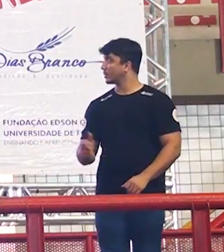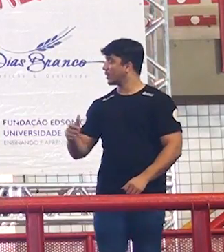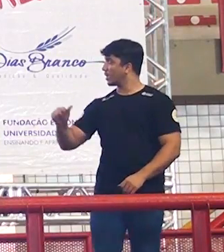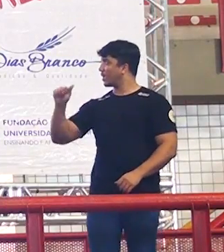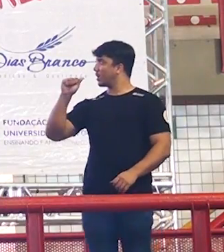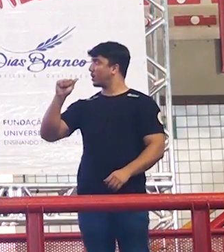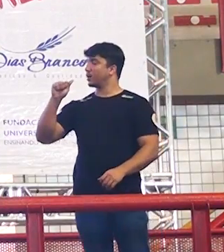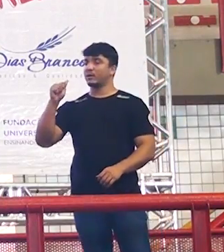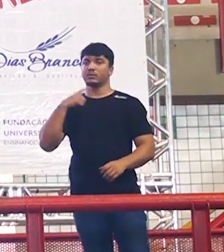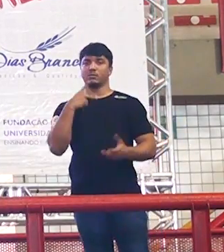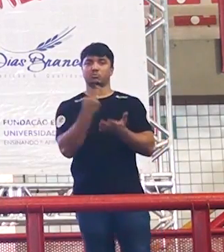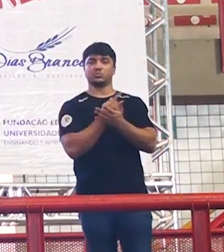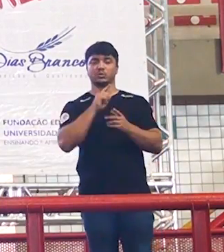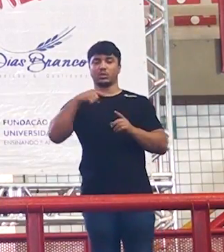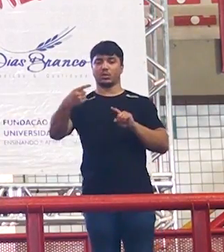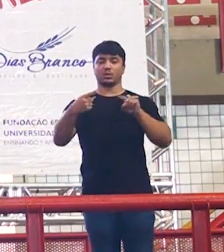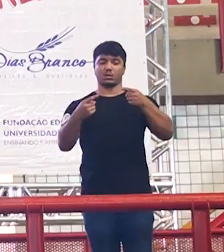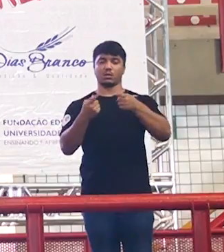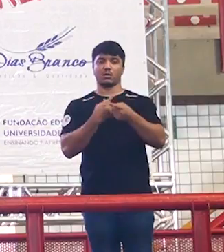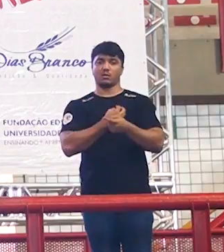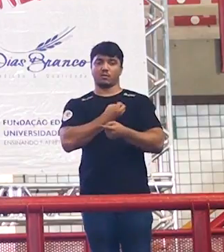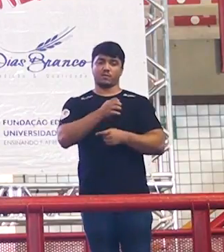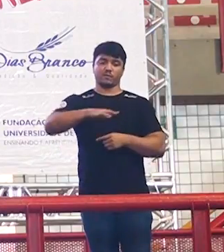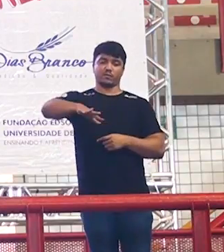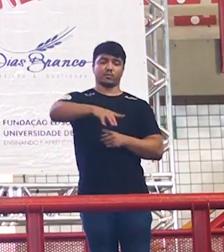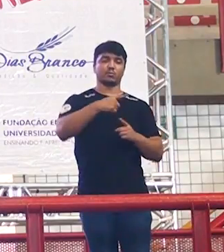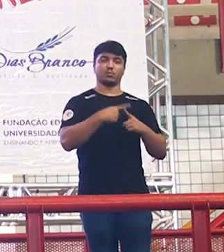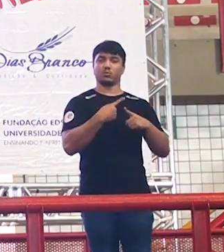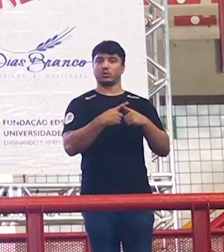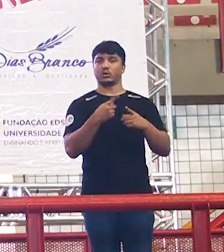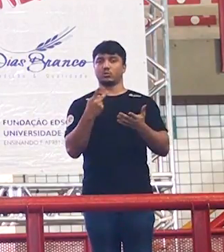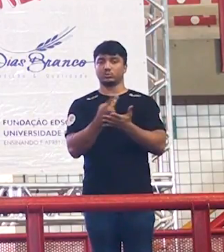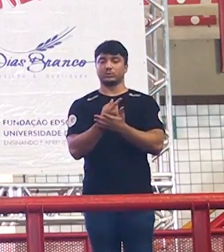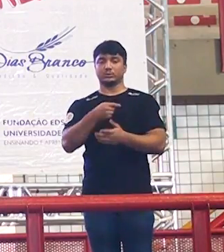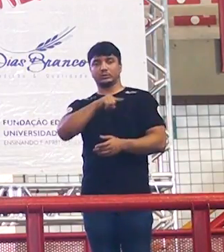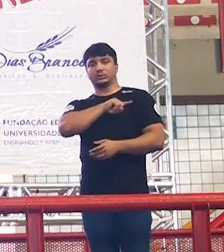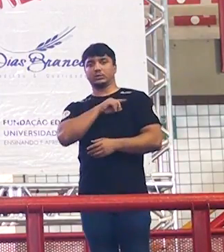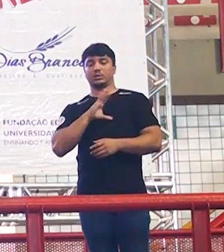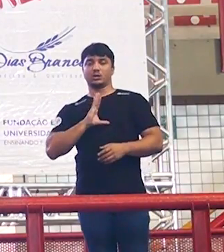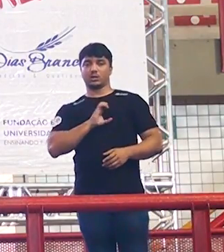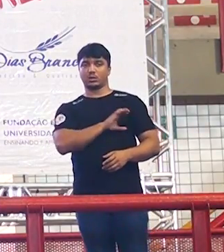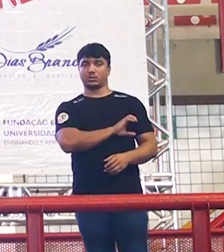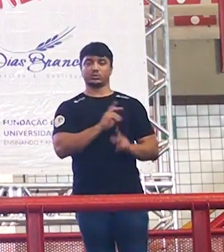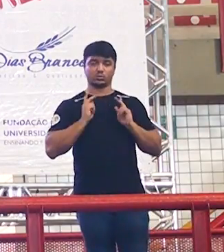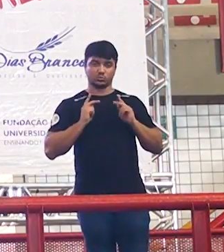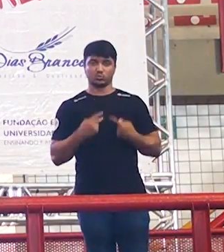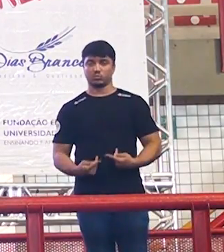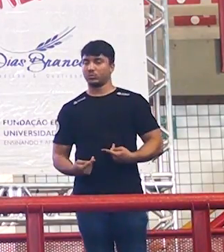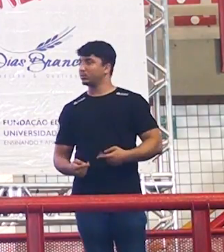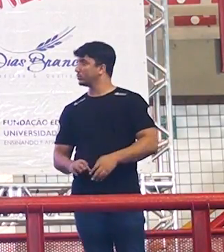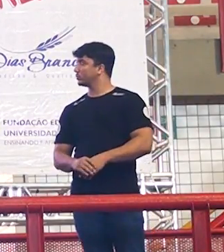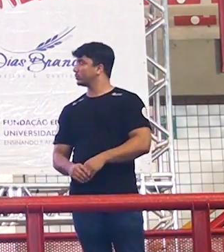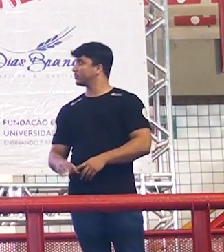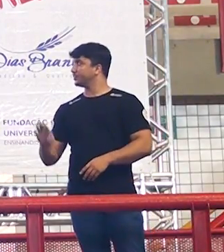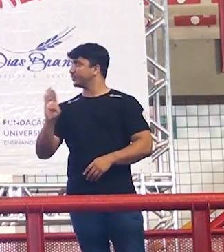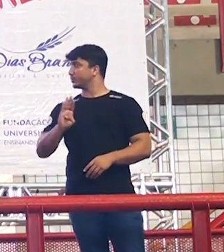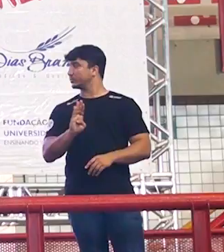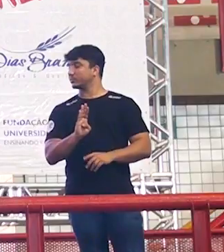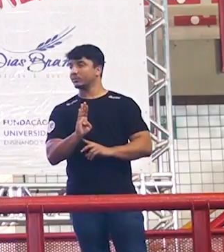Letra A contaminação dos seres vivos, porque esse material pode provocar câncer nos seres humanos.